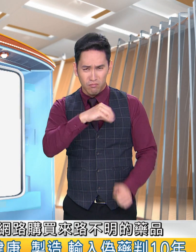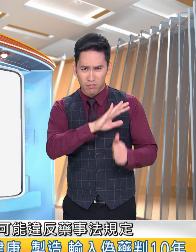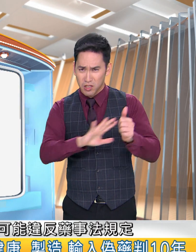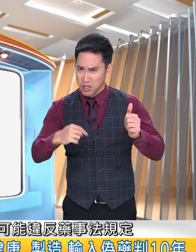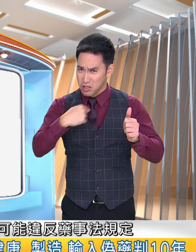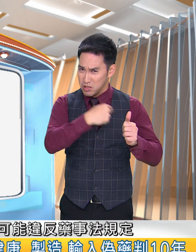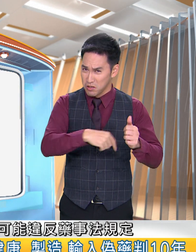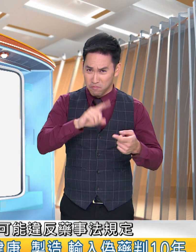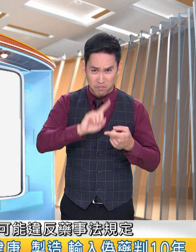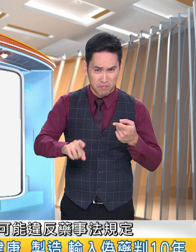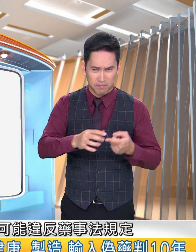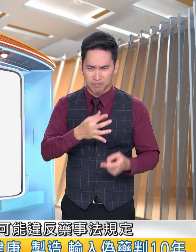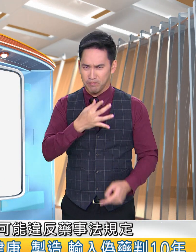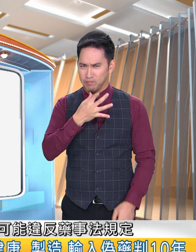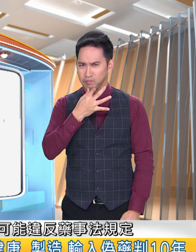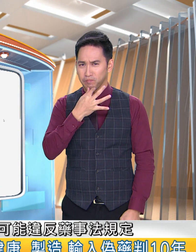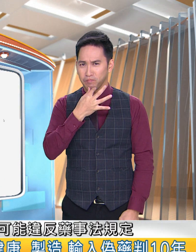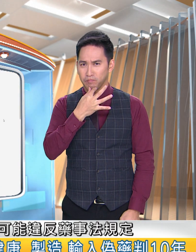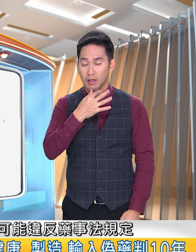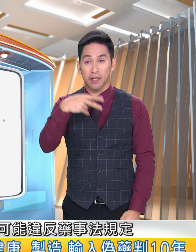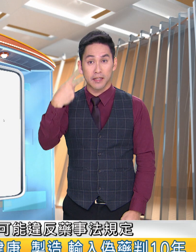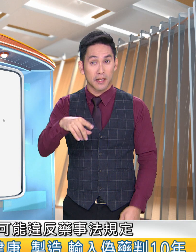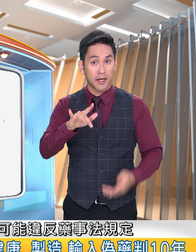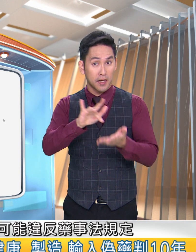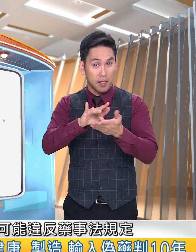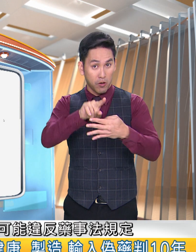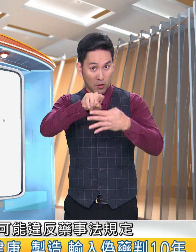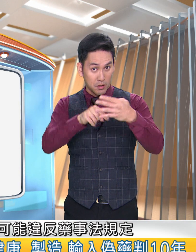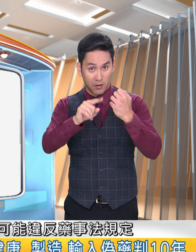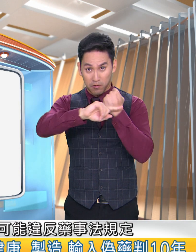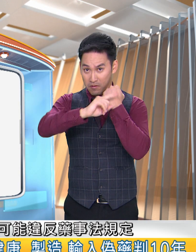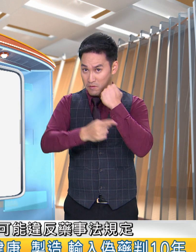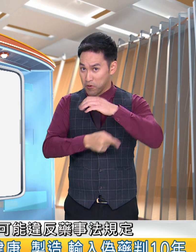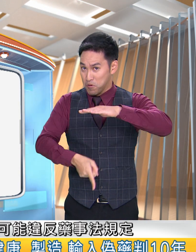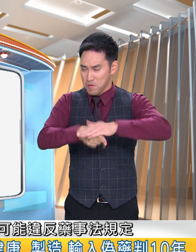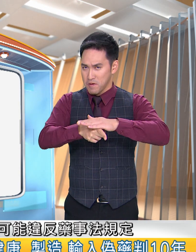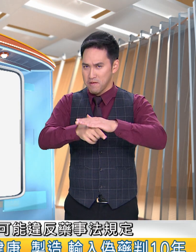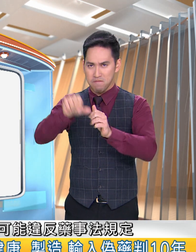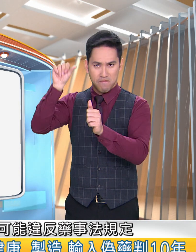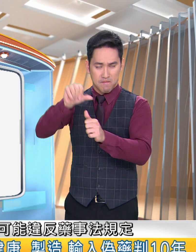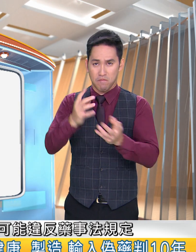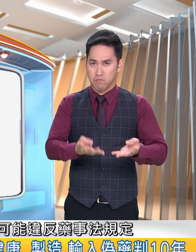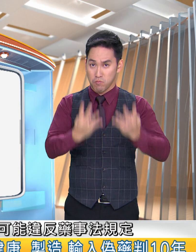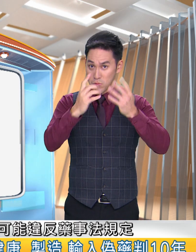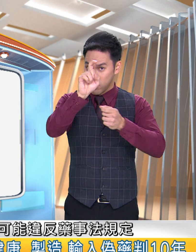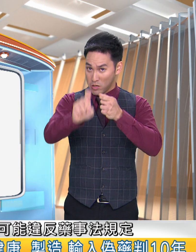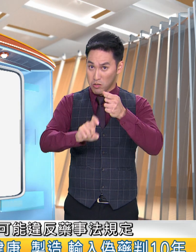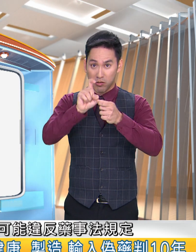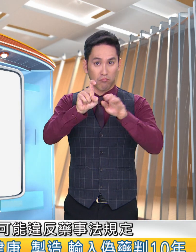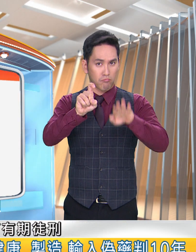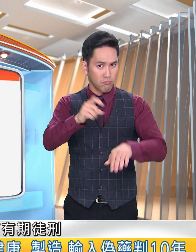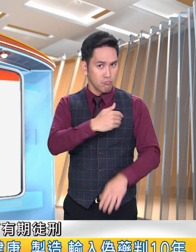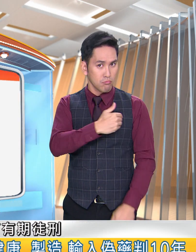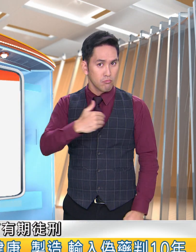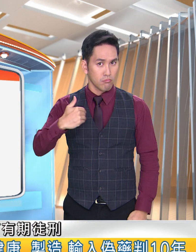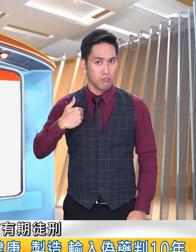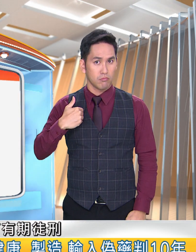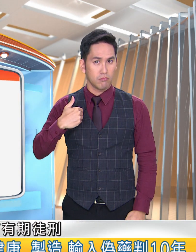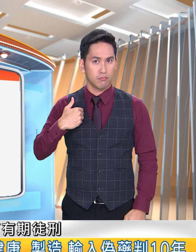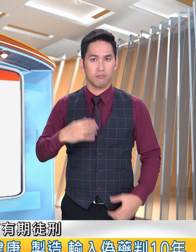健康，还可能违反药事法的规定，最高处10年以下有期徒刑。